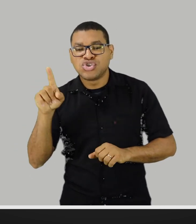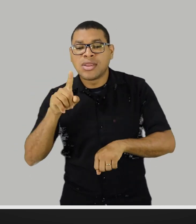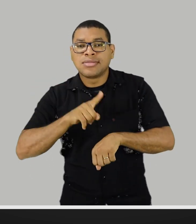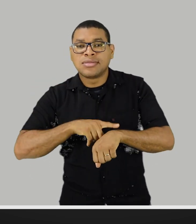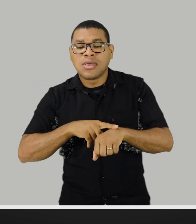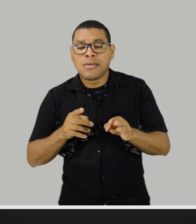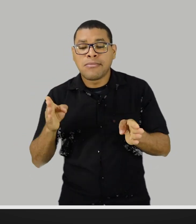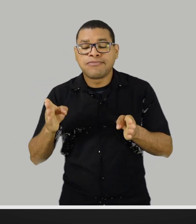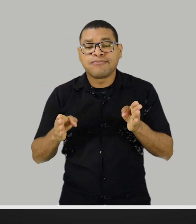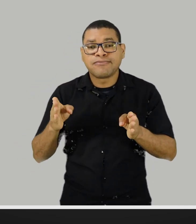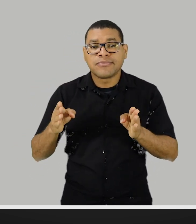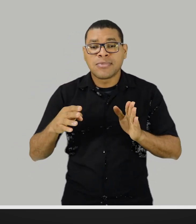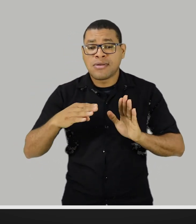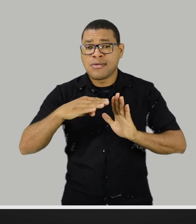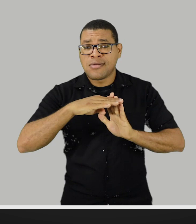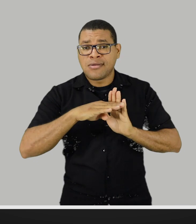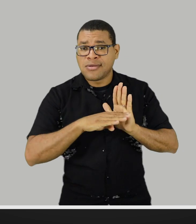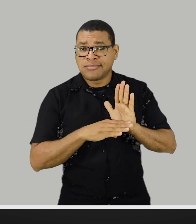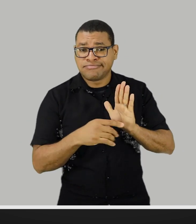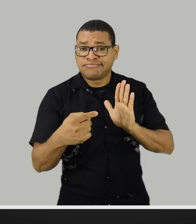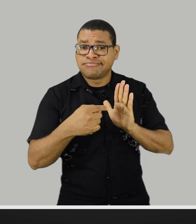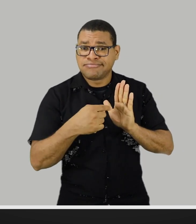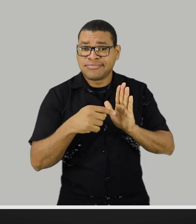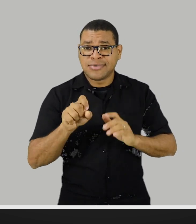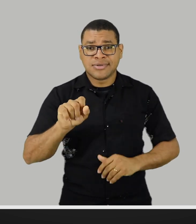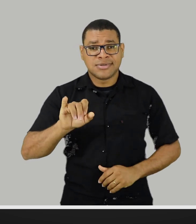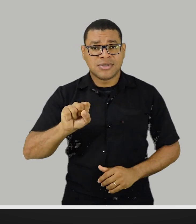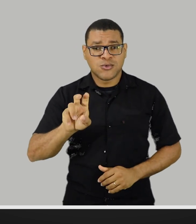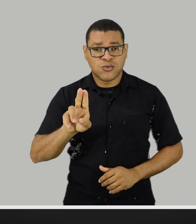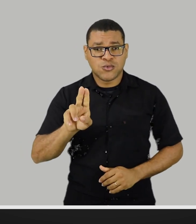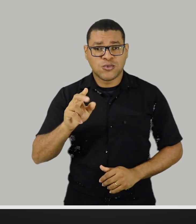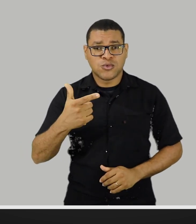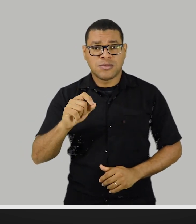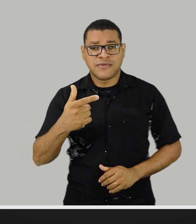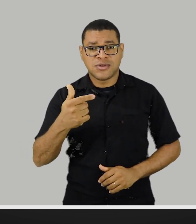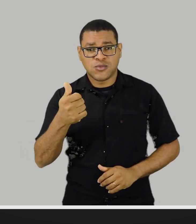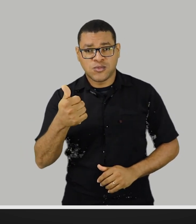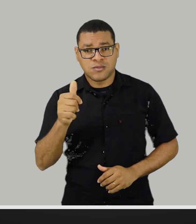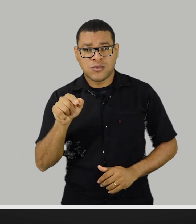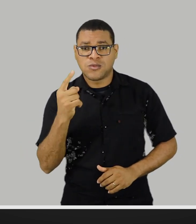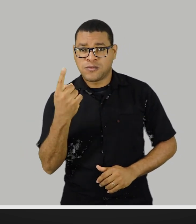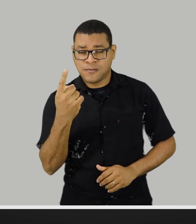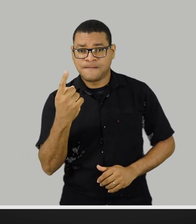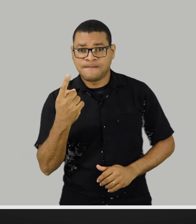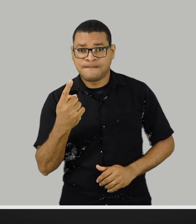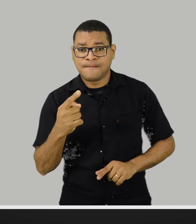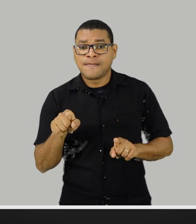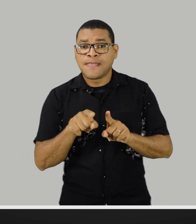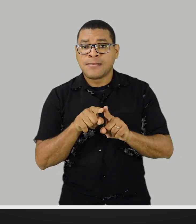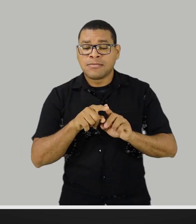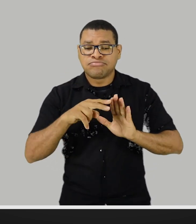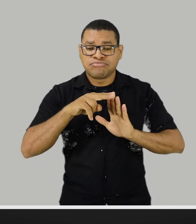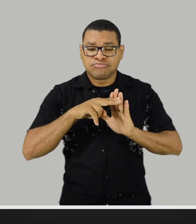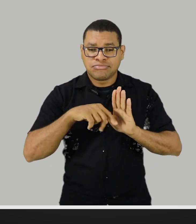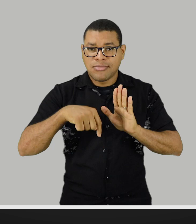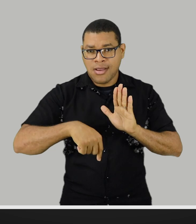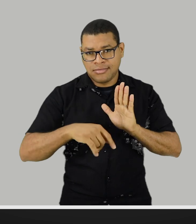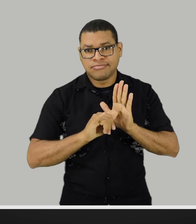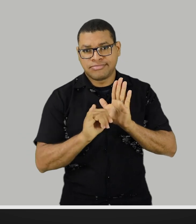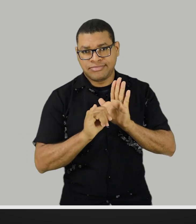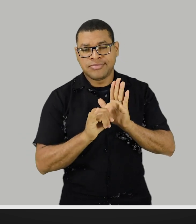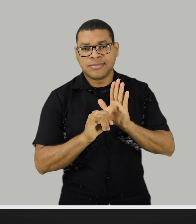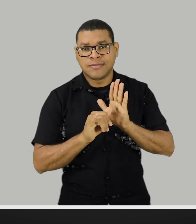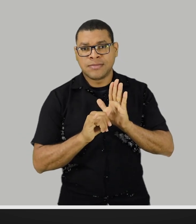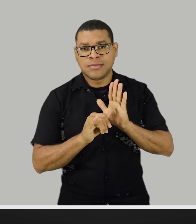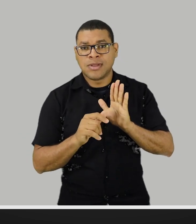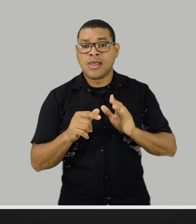estabelecidos nas normas que regulamentam o Sisu 2020 e um ponto um nas normas deste edital